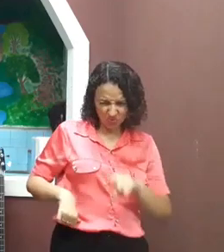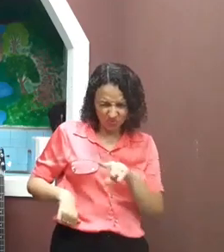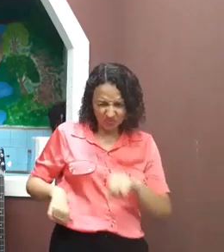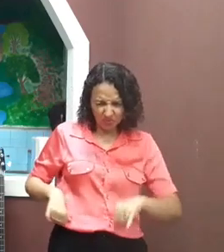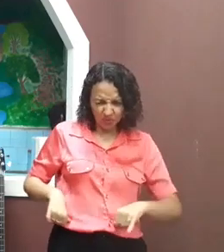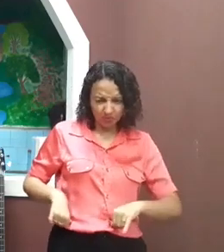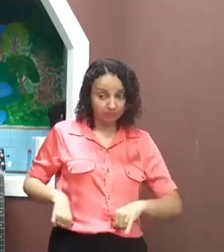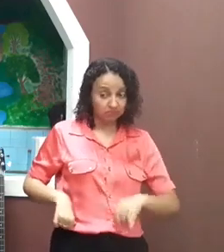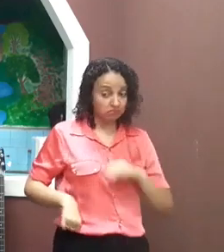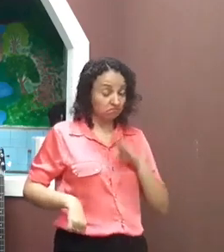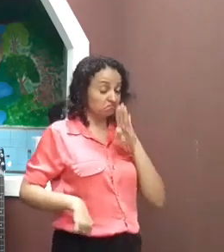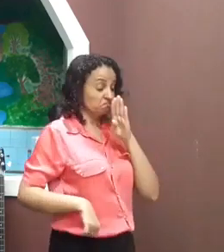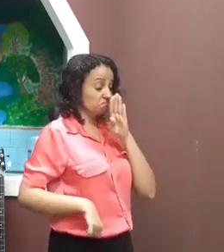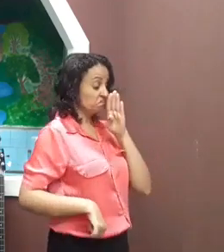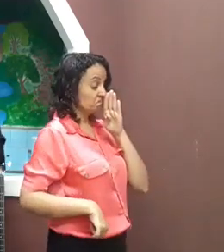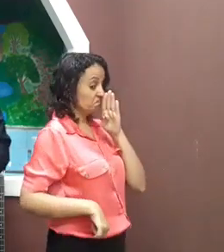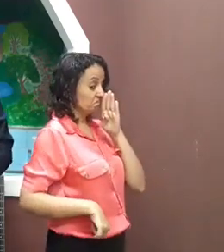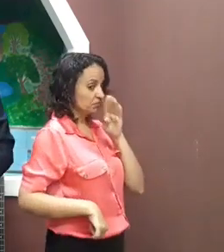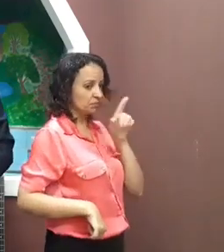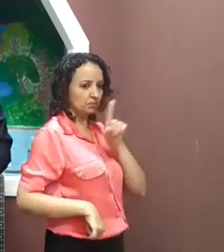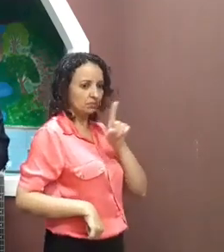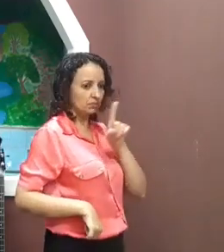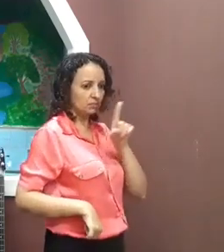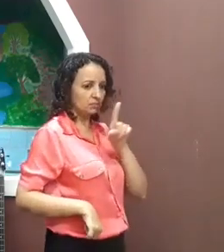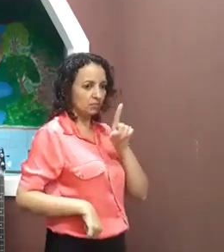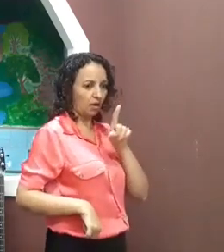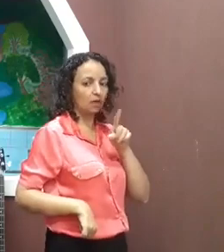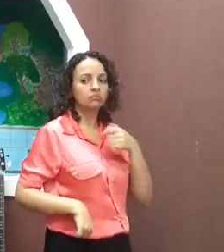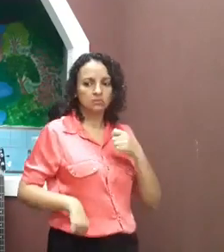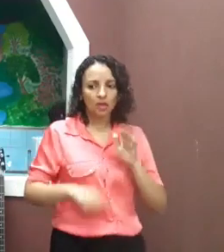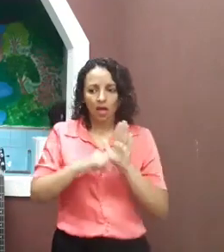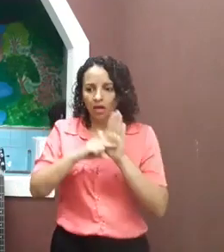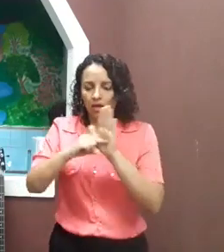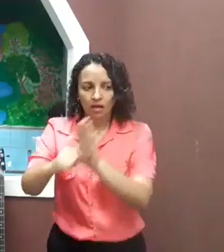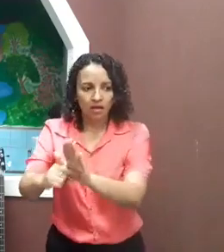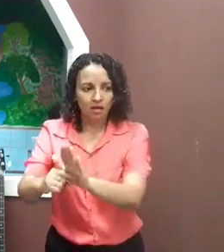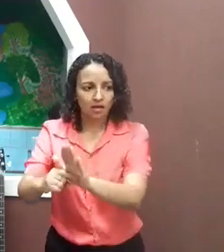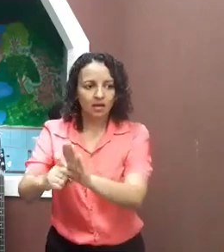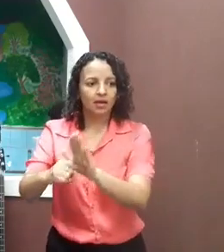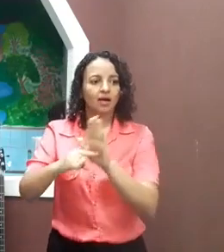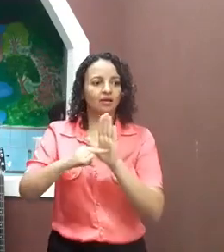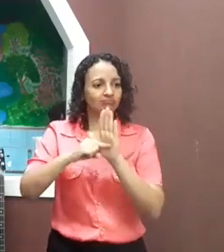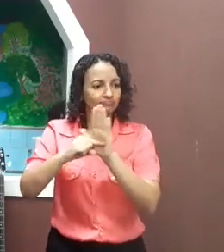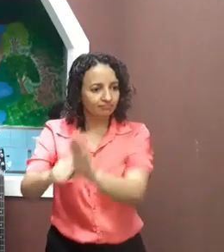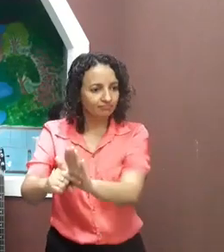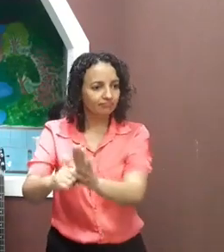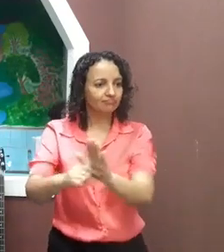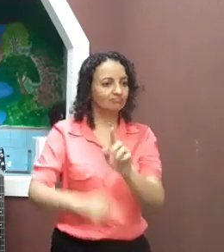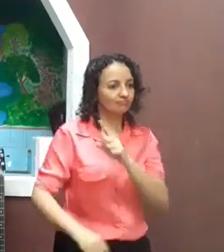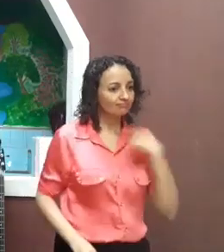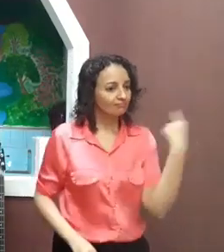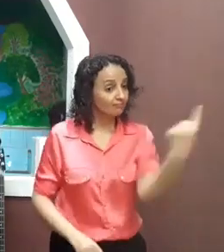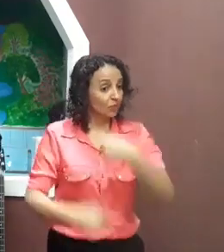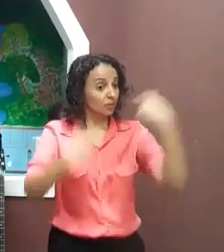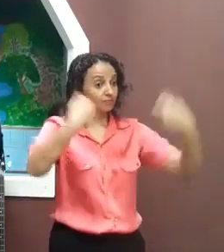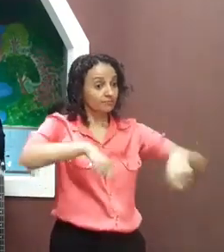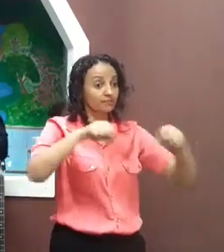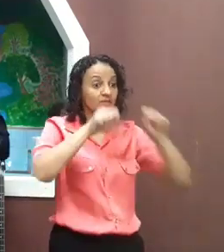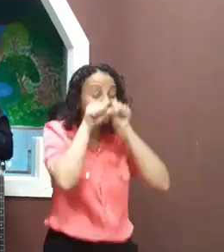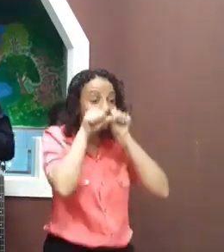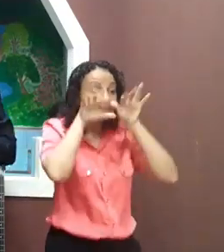falando que você deve ir lá se intrometer e atrapalhar a vida do outro. O que eu estou dizendo é que nós precisamos ser bênção